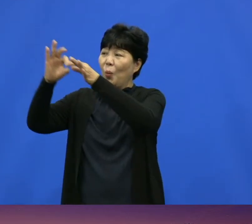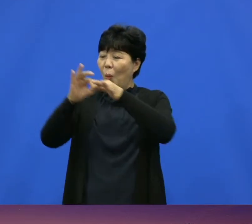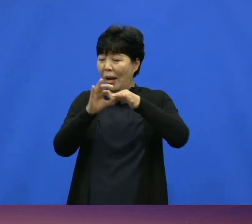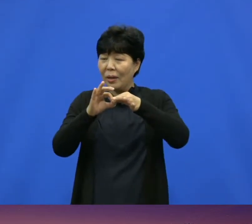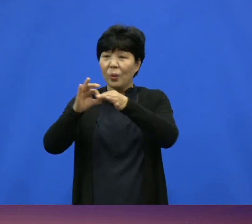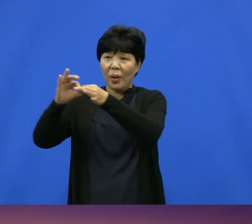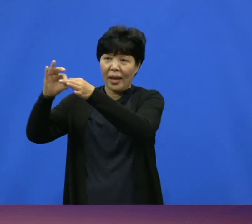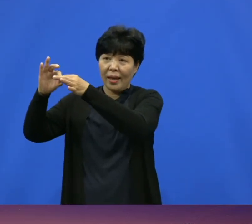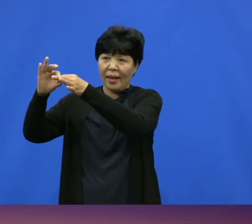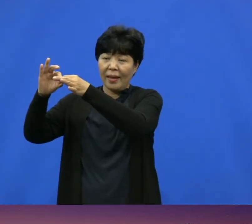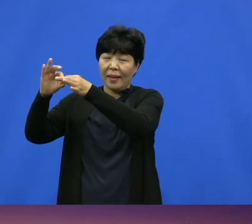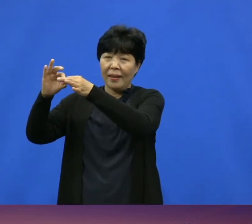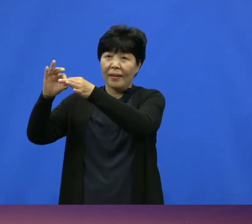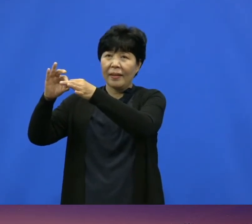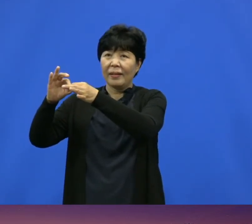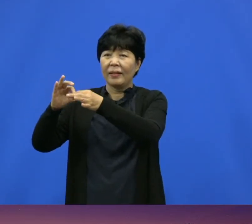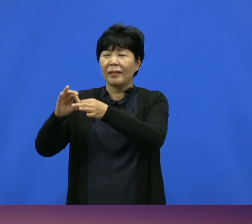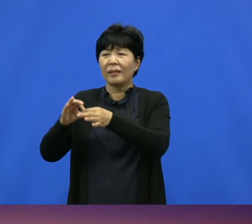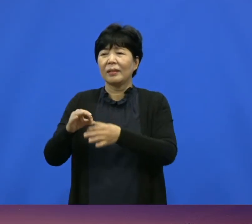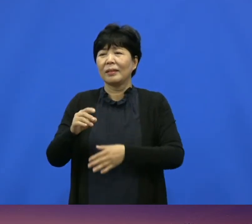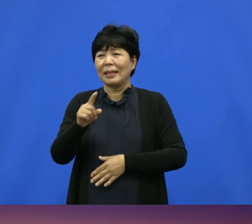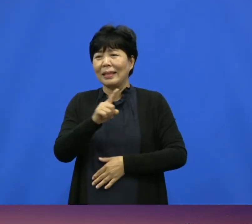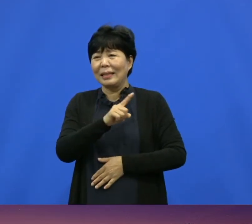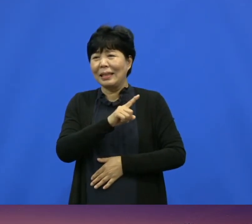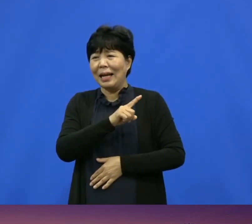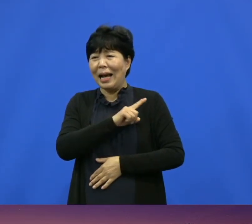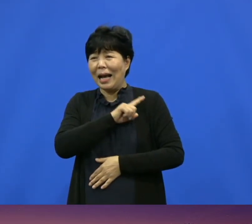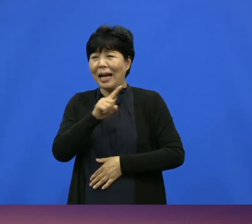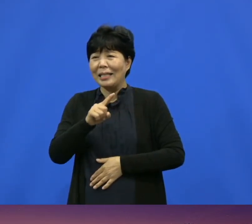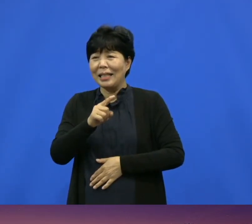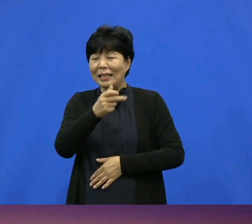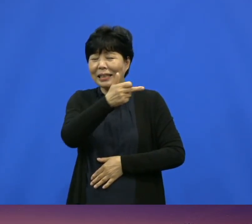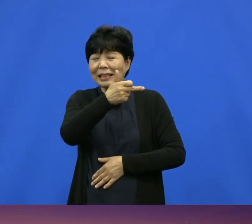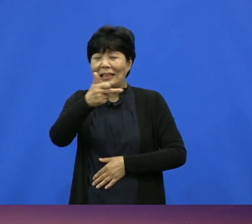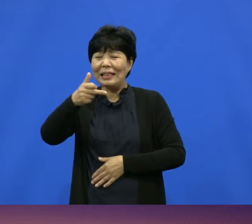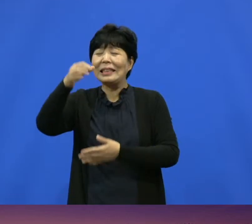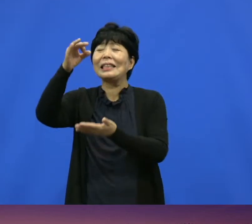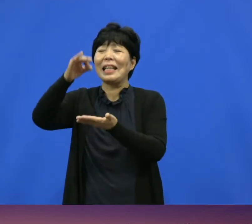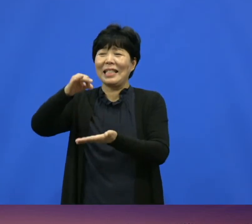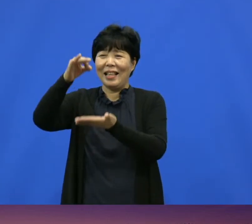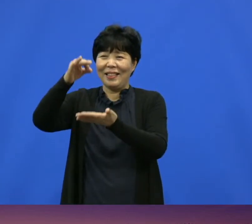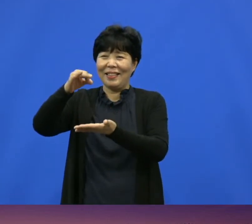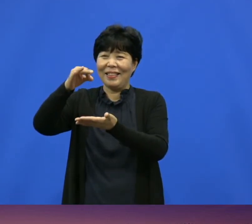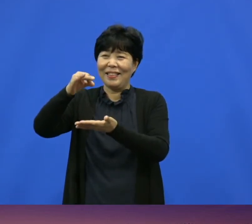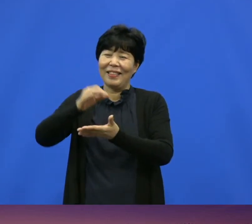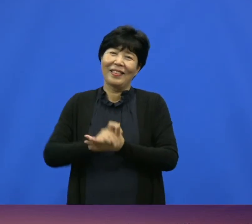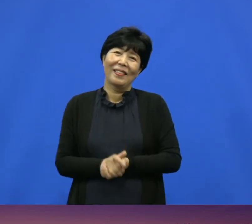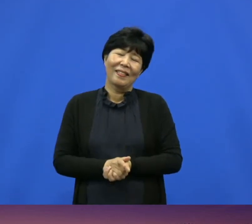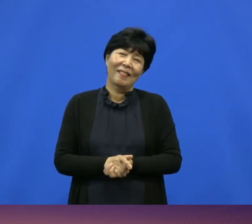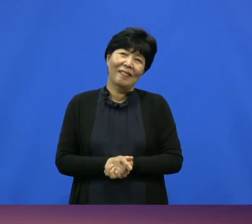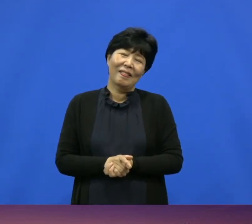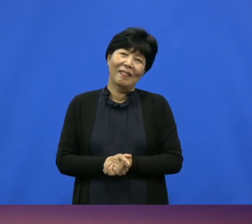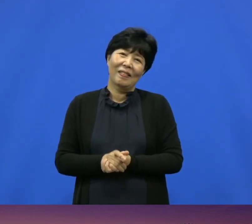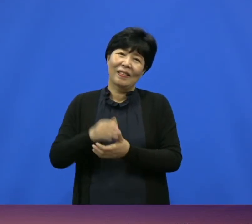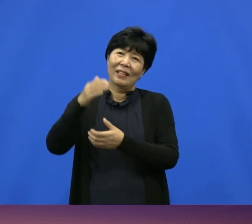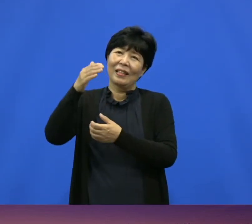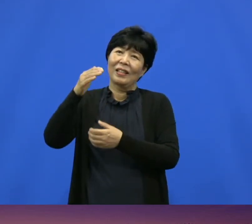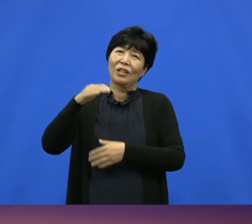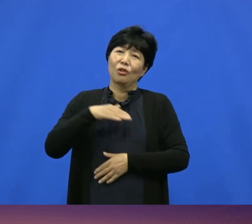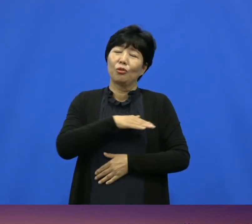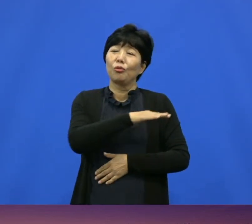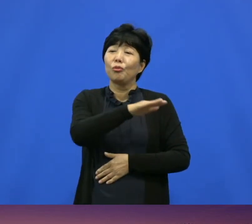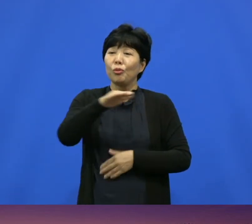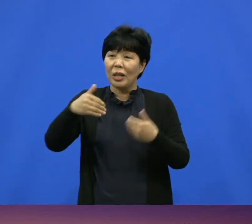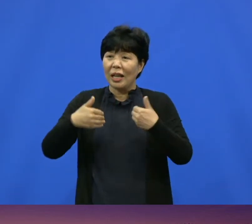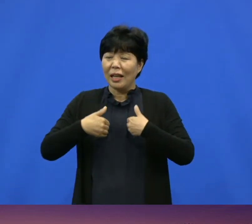하나님과의 관계입니다. 이것보다 더 큰 재산은 없어요. 여러분 하나님과 온전한 관계에 있다면 그것보다 우리에게 축복된